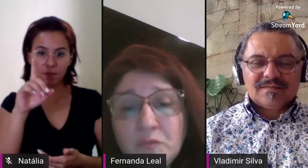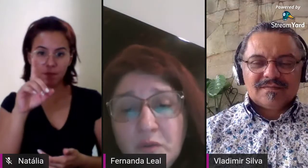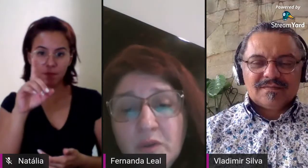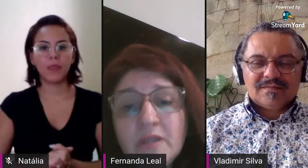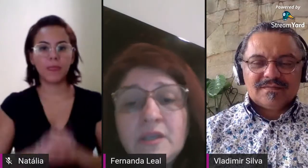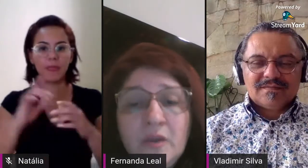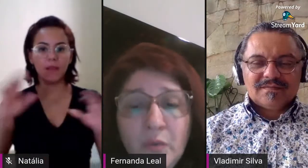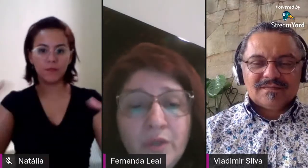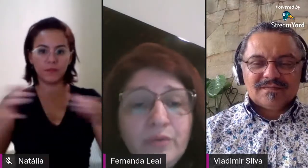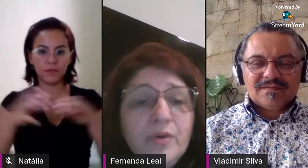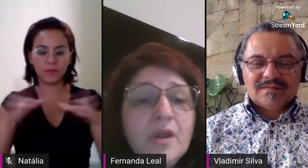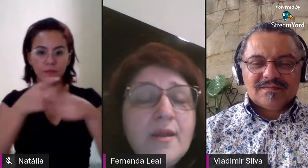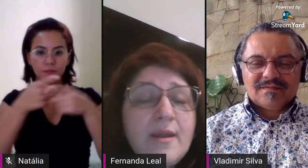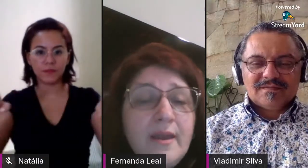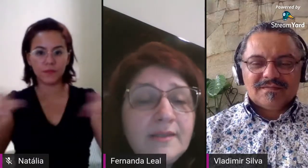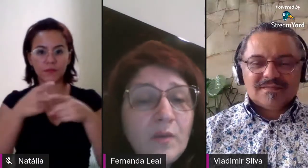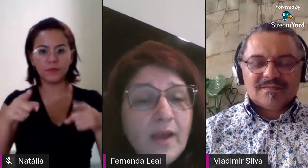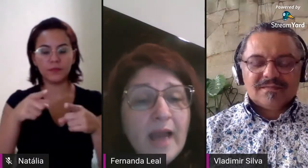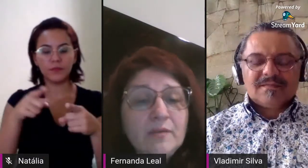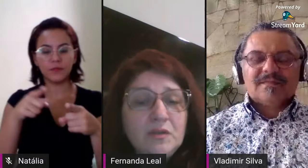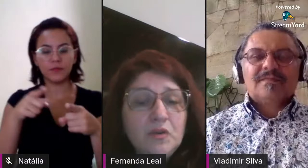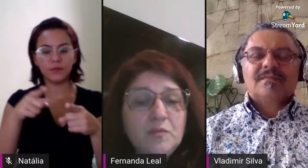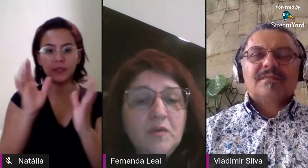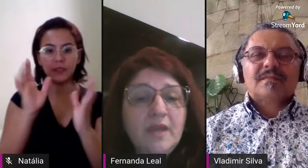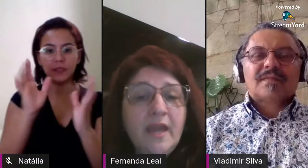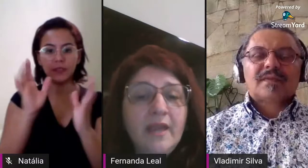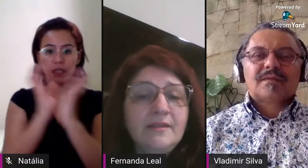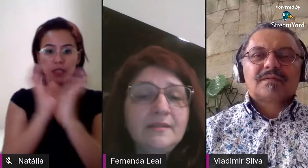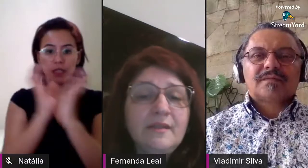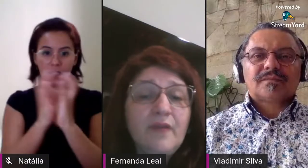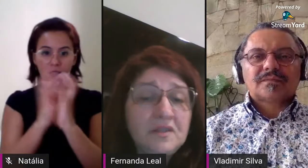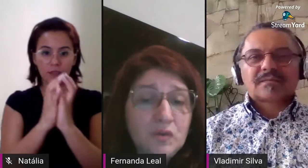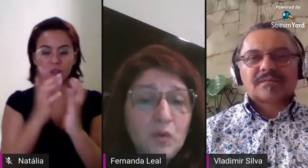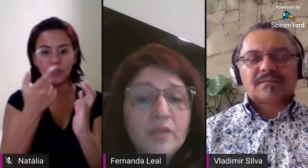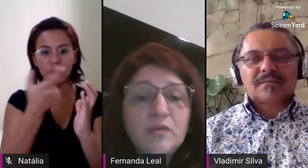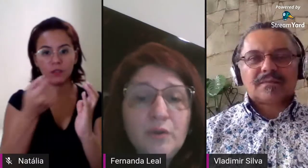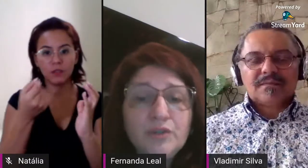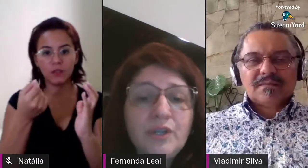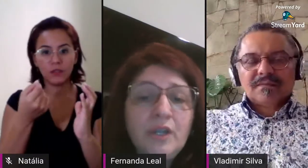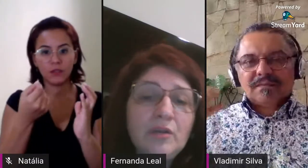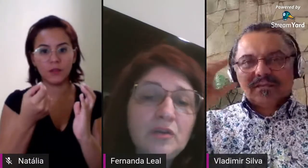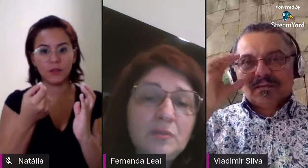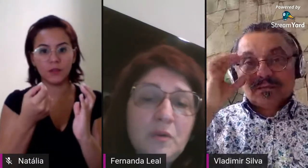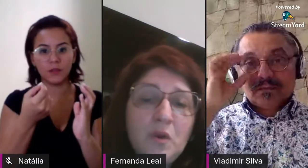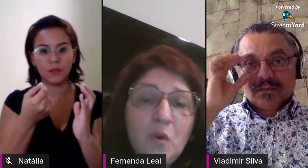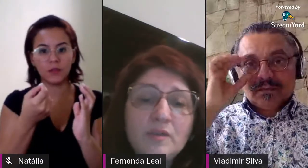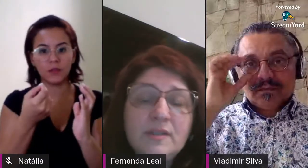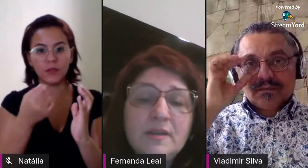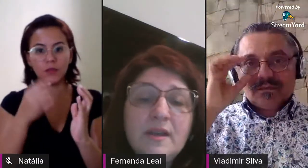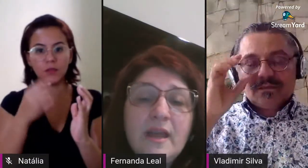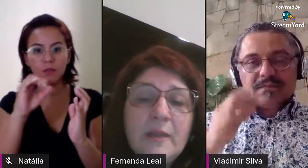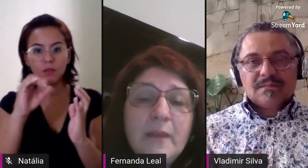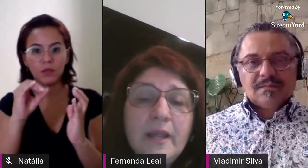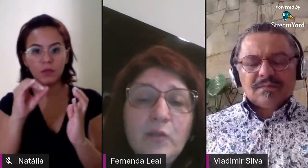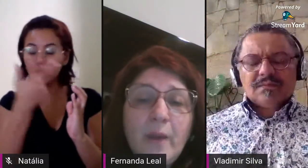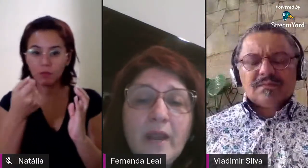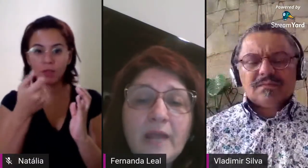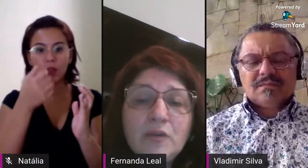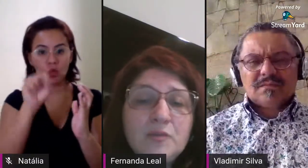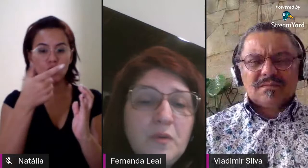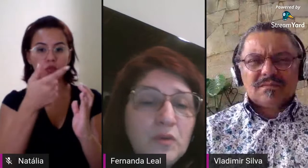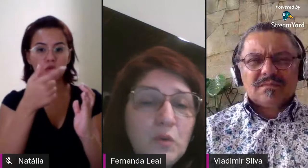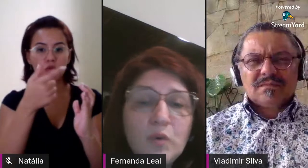em 2008, em São Carlos, em 2010, em Vassouras, no Rio de Janeiro, em 2011, em Belém do